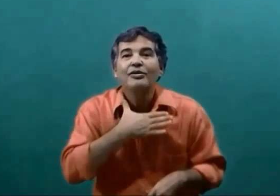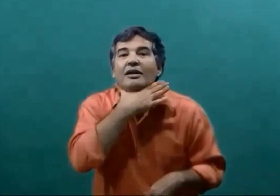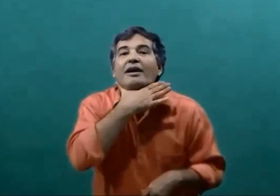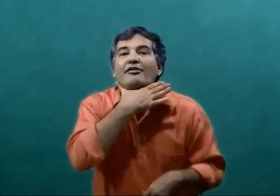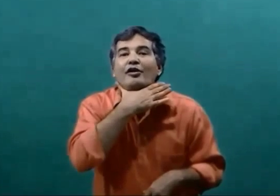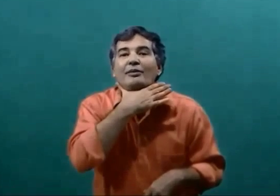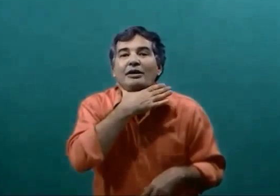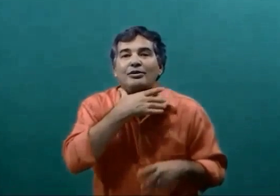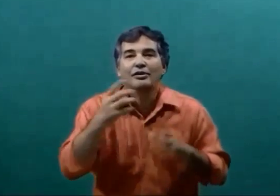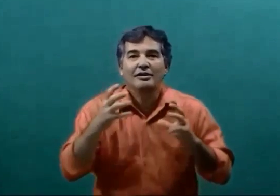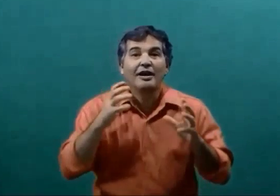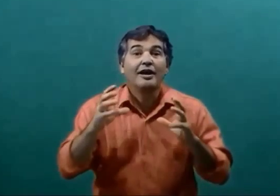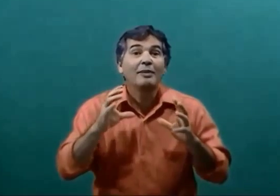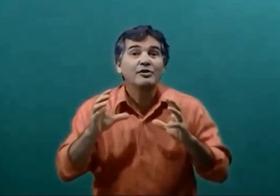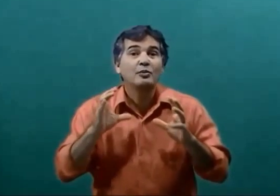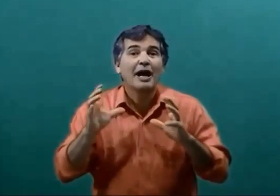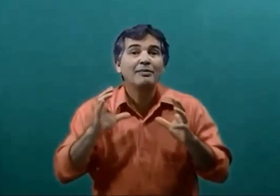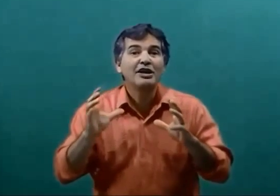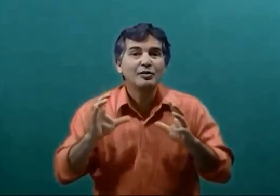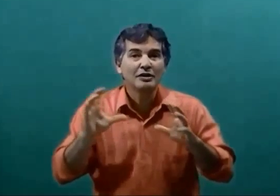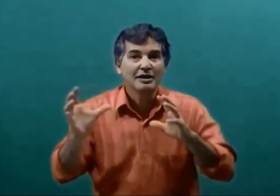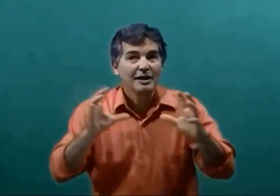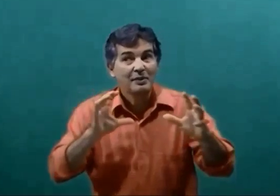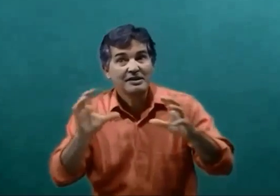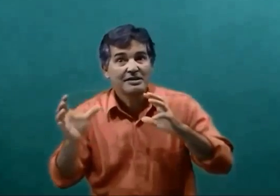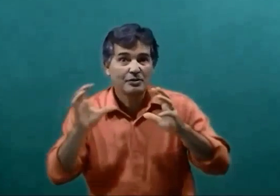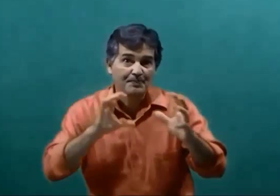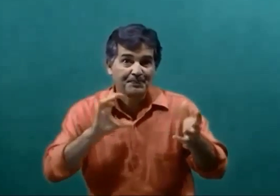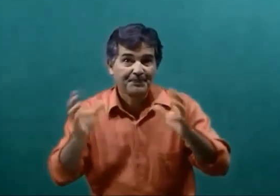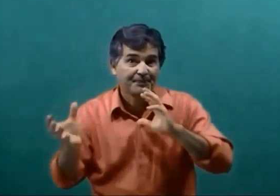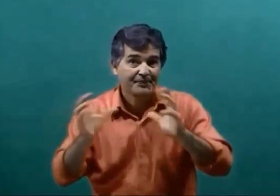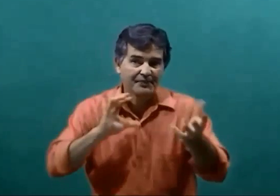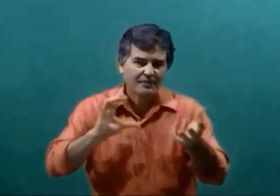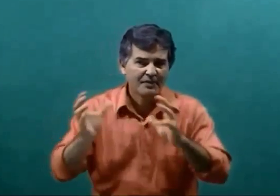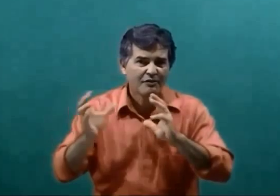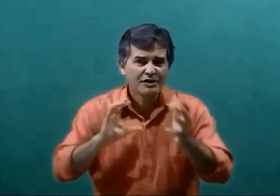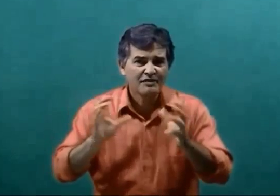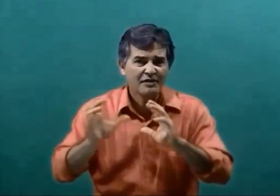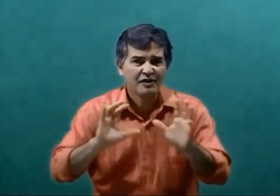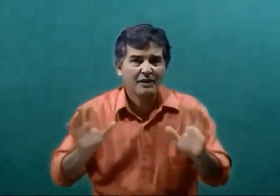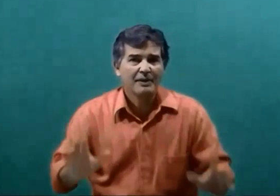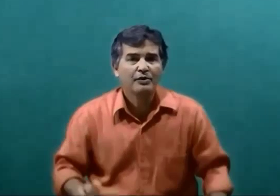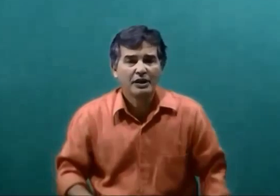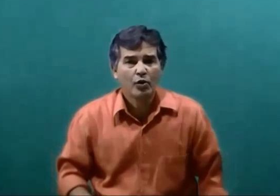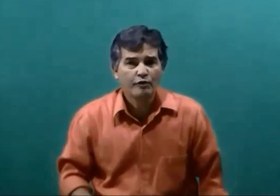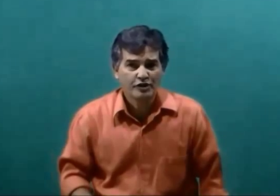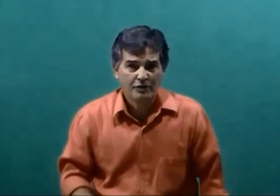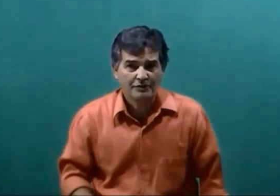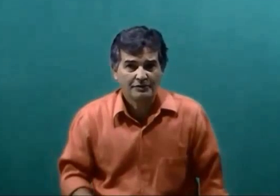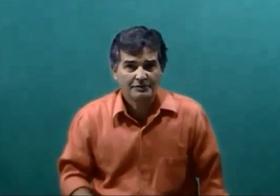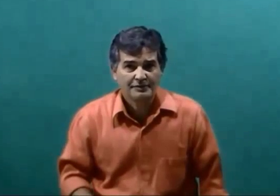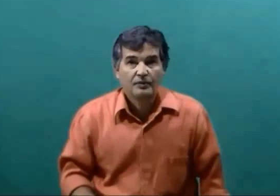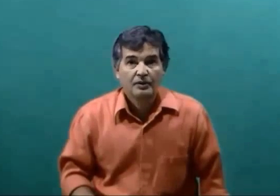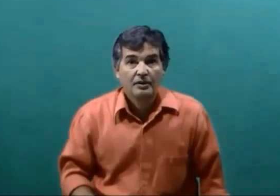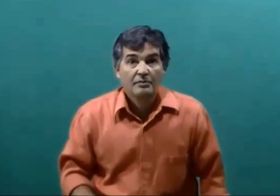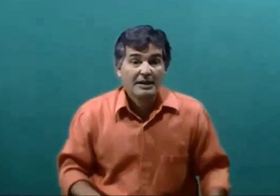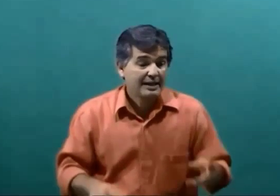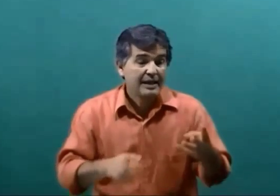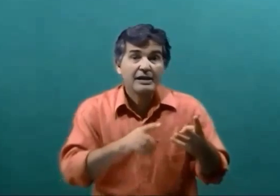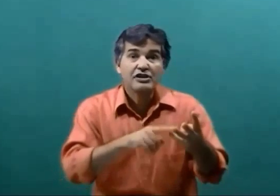emprego, afogamento. Aqui é mais um par mínimo que é preciso você verificar para não ter confusão. Mas aí